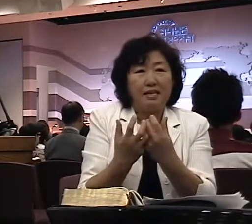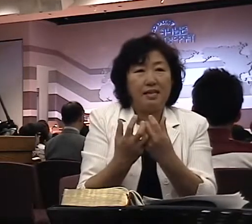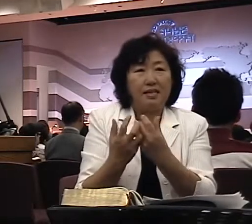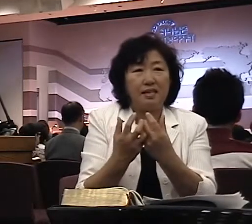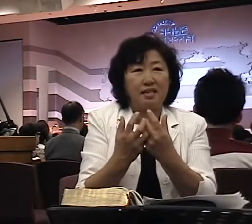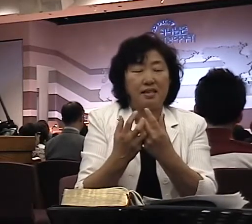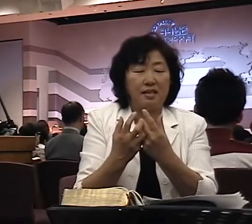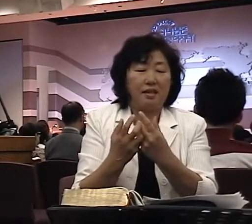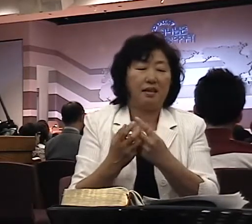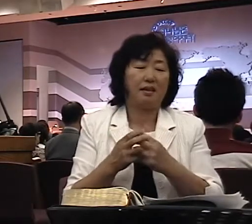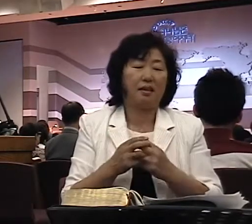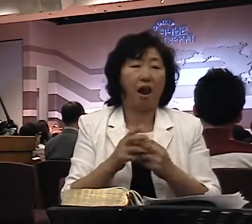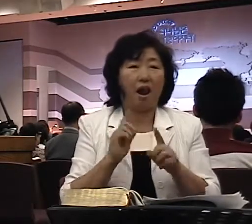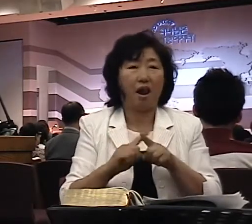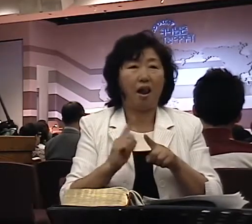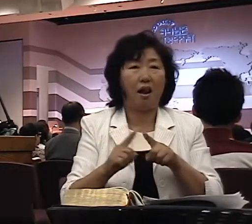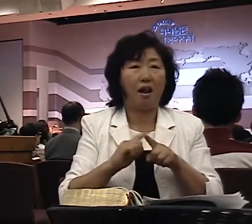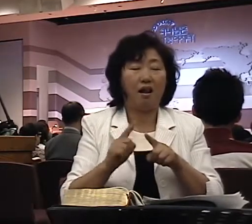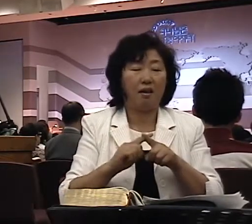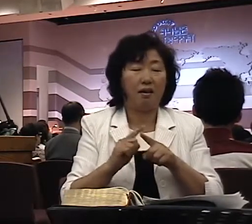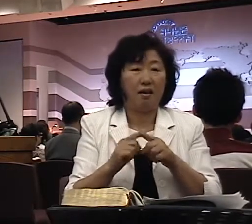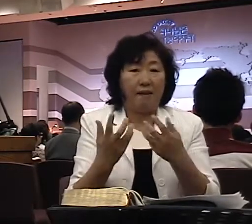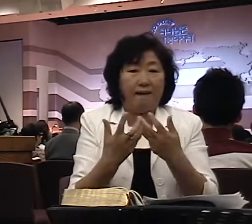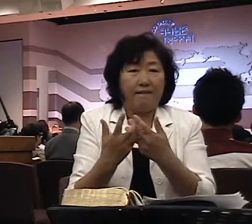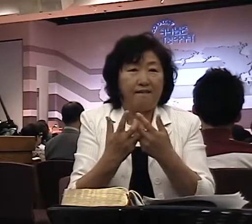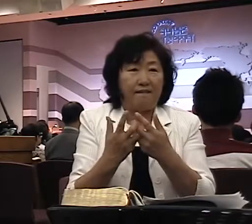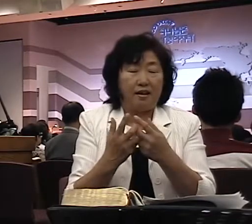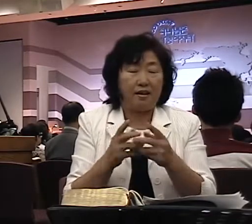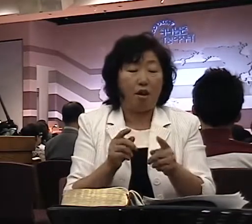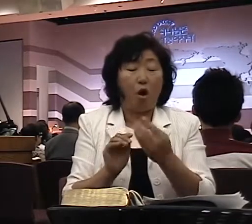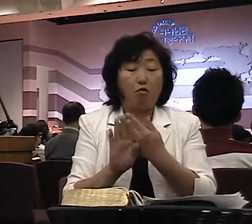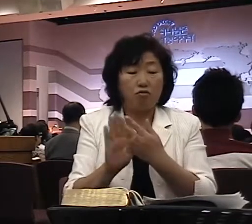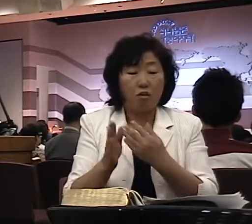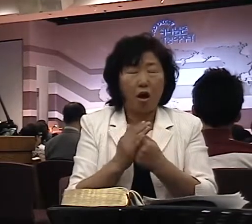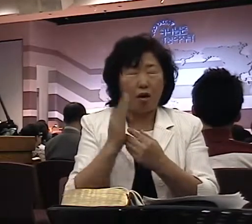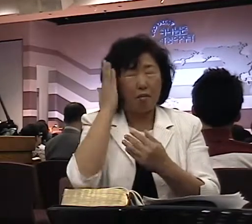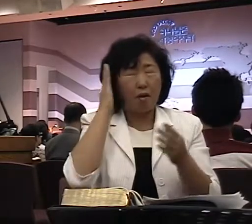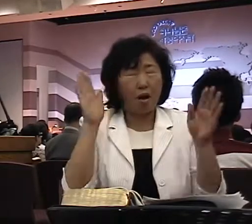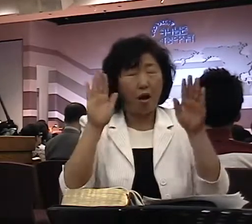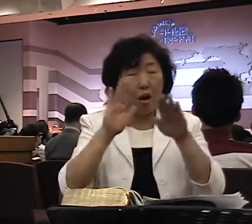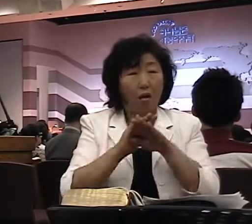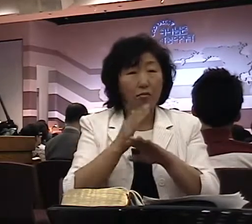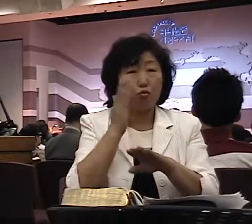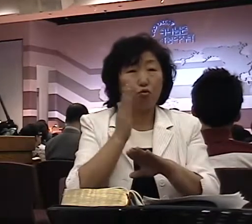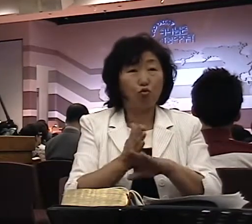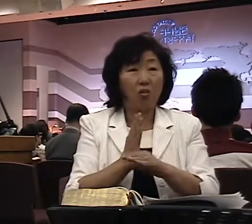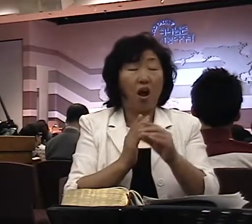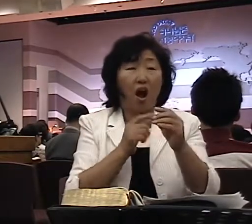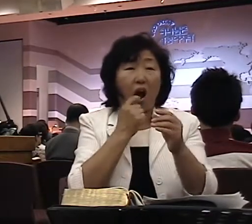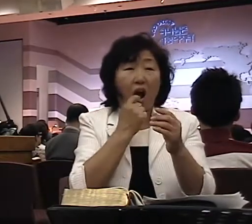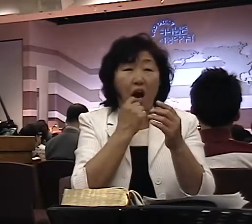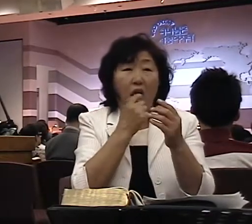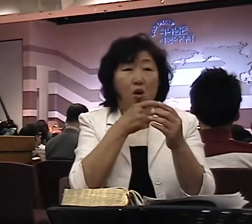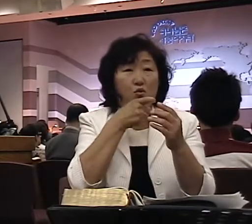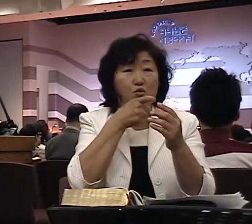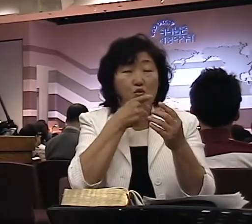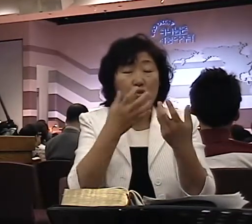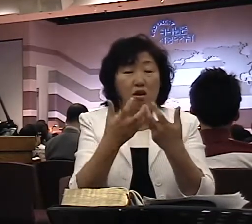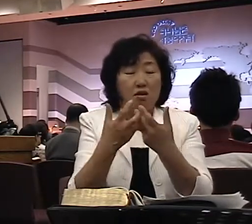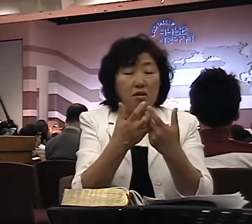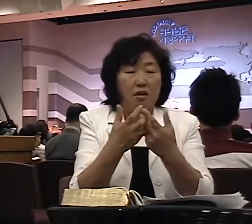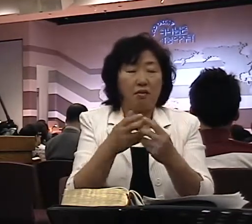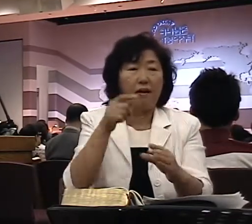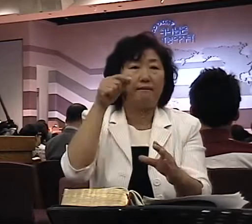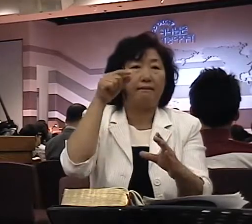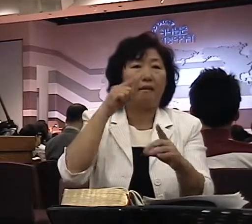피로 얼려진 그 칼을 그 후에 한밤중에 얼음에다 꽂아놓습니다. 그럼 밤에